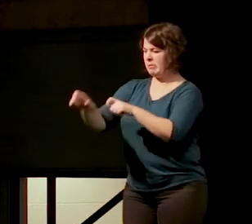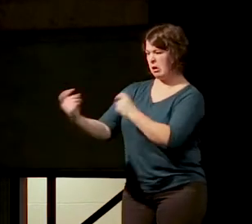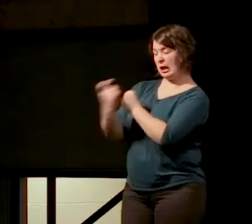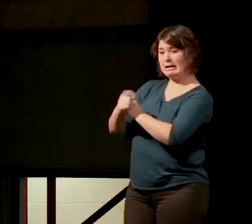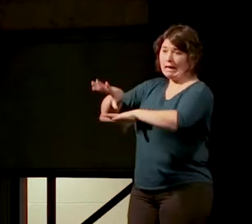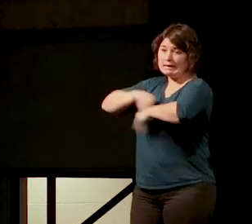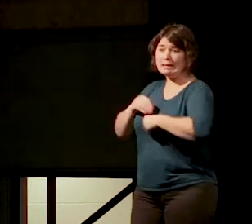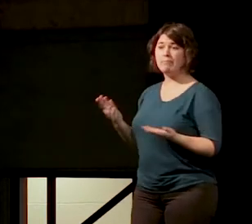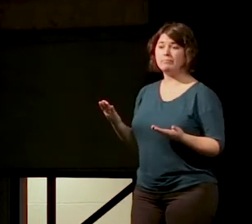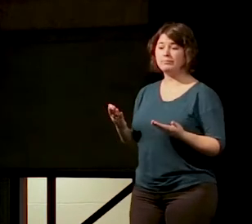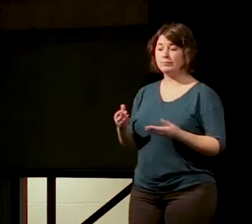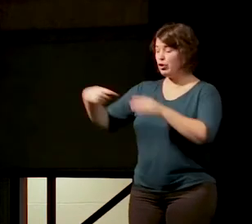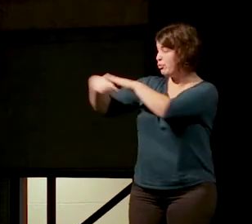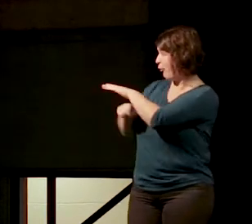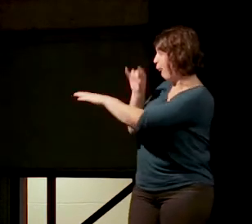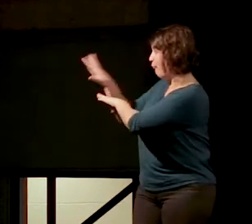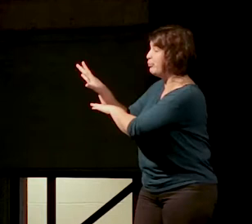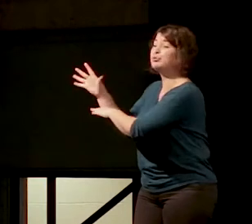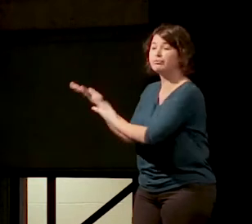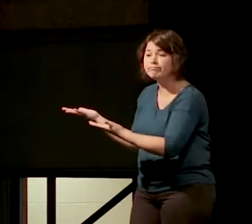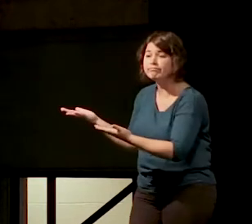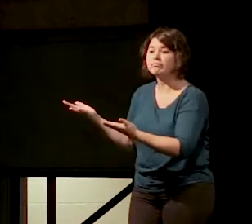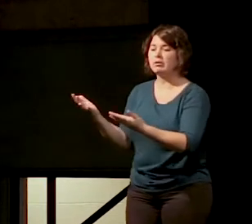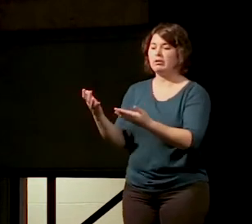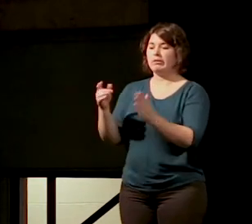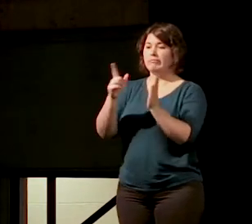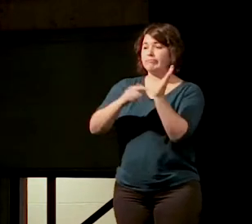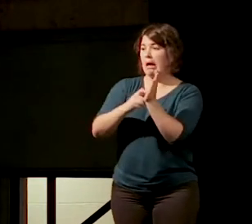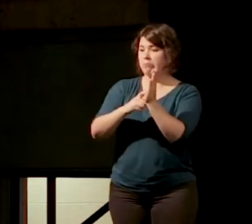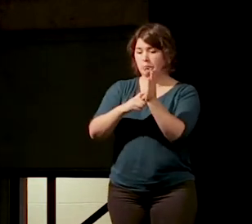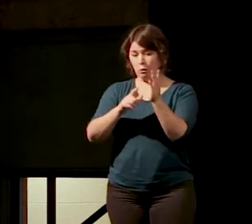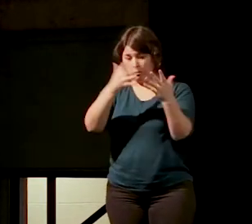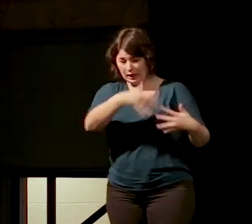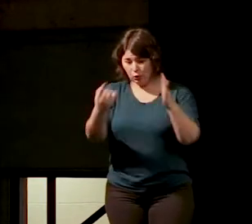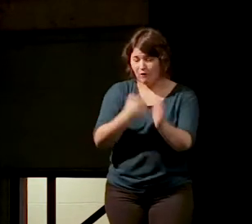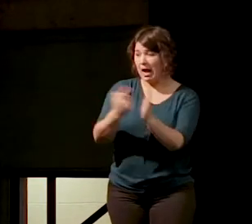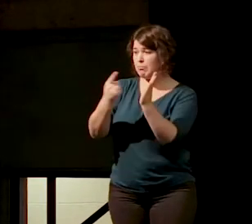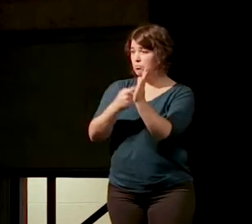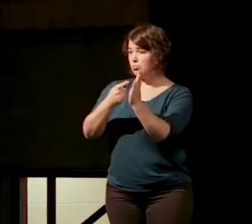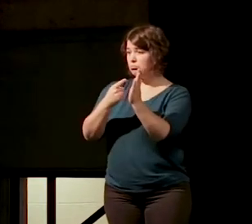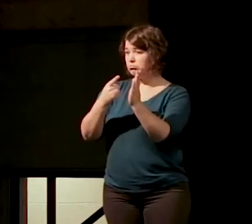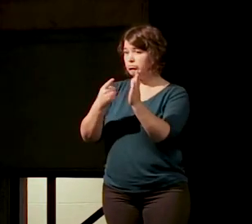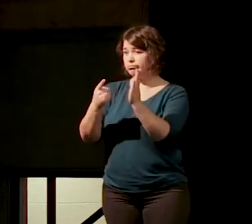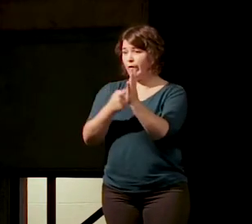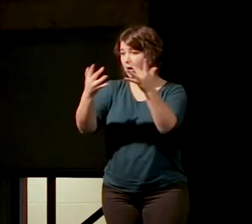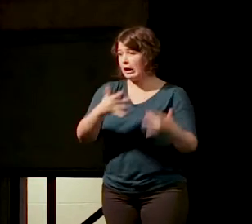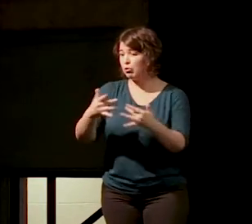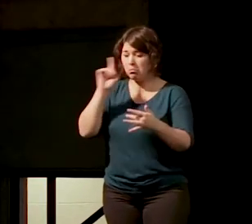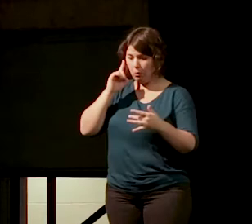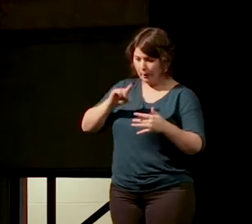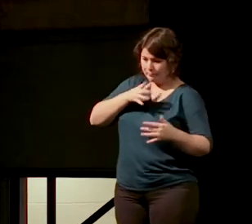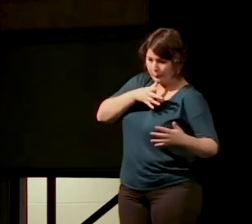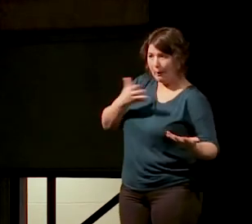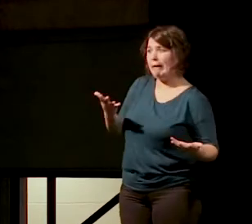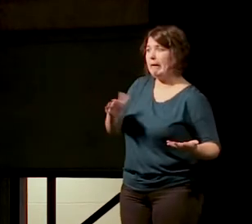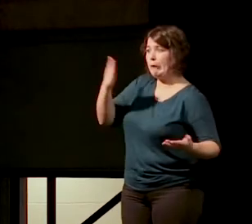avec. Dire non à une subvention, réévaluer la fiscalité, les impôts, parce qu'il n'y a plus d'autres possibilités.